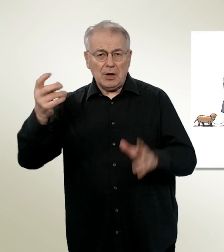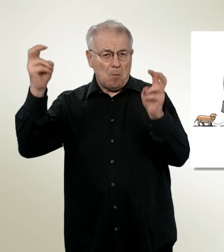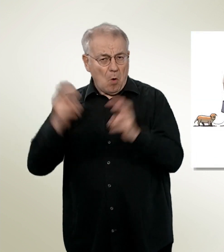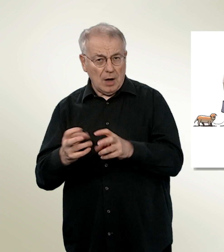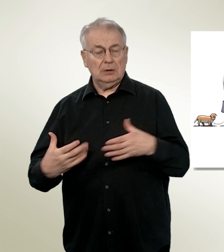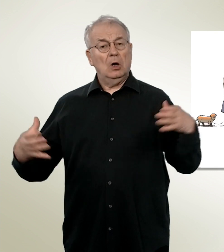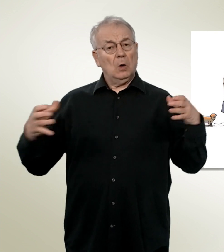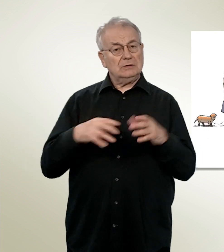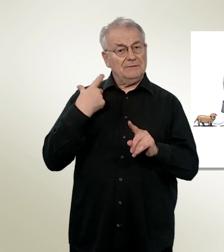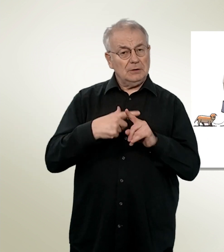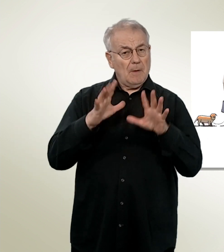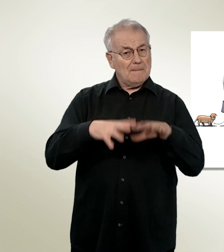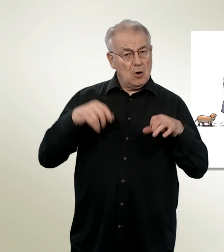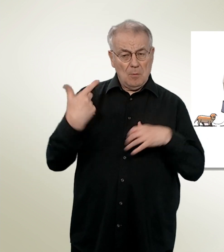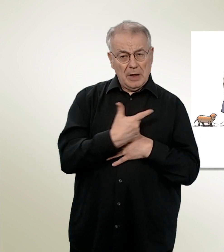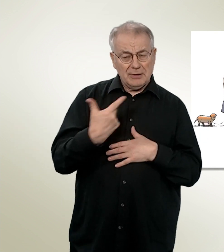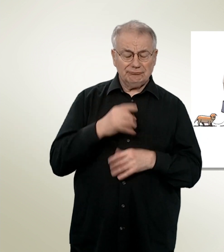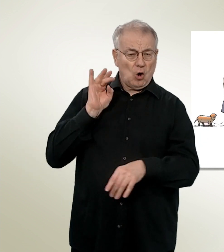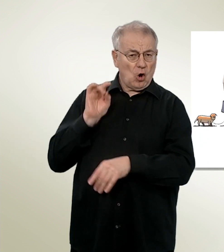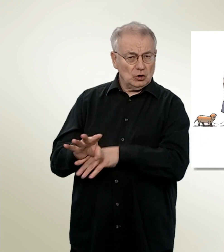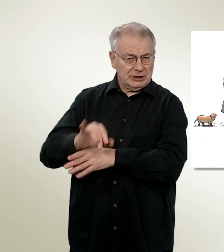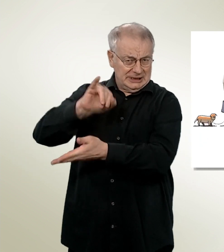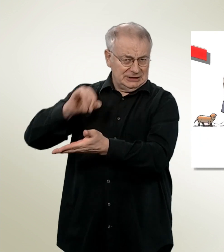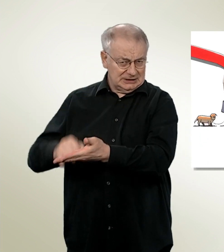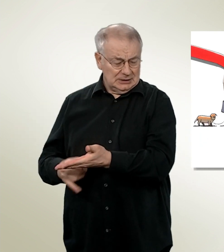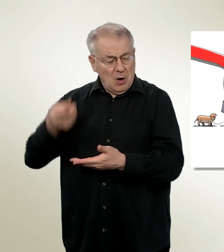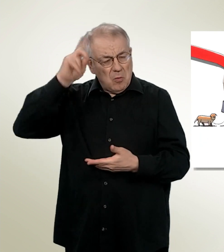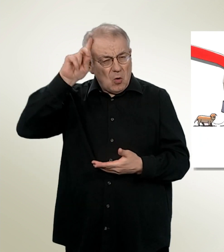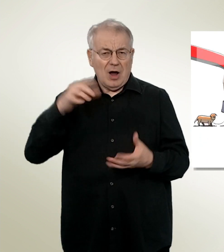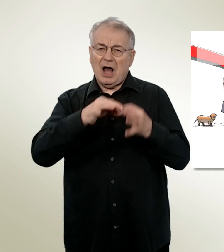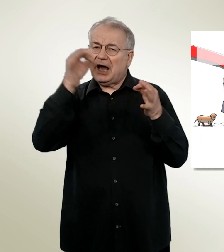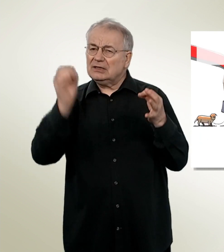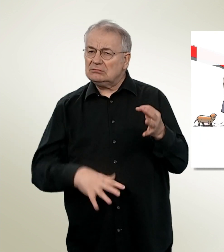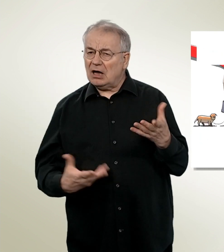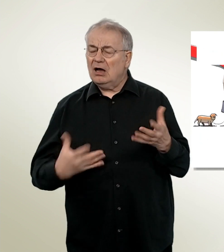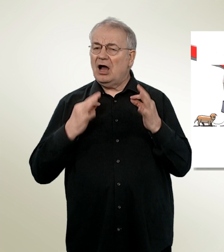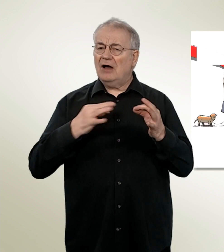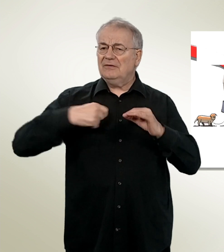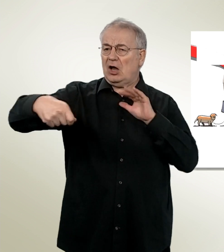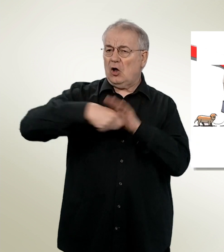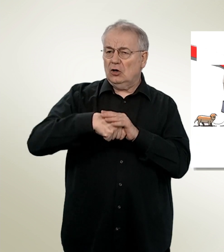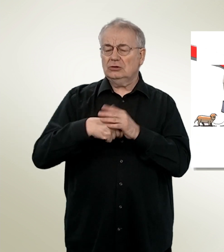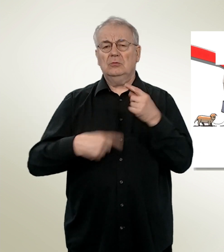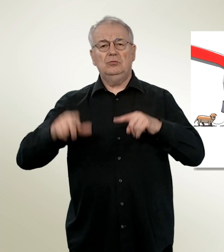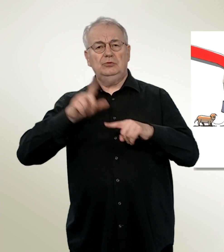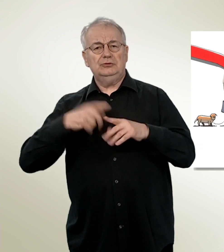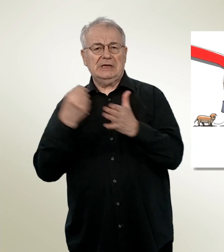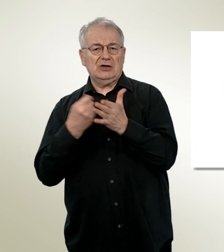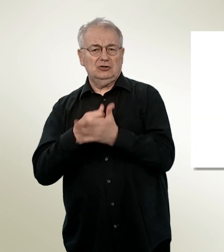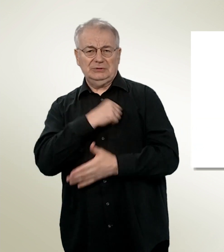Conseil fédéral et le Parlement rejettent l'initiative car elle pourrait avoir des conséquences sur les rentes et sur l'économie suisse. De